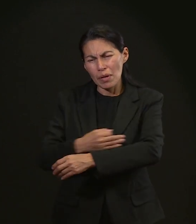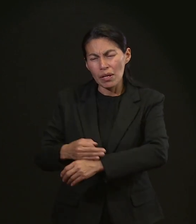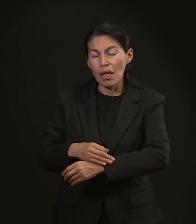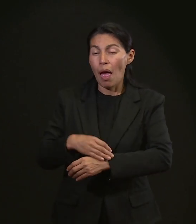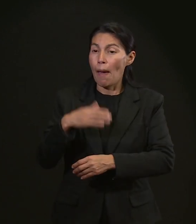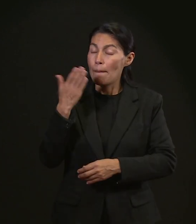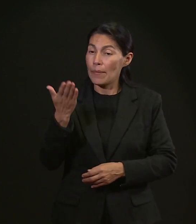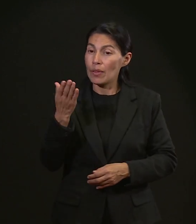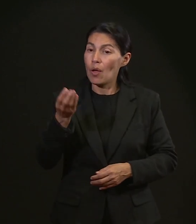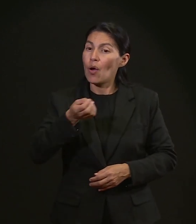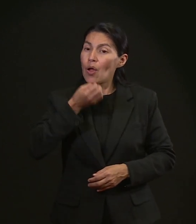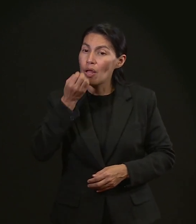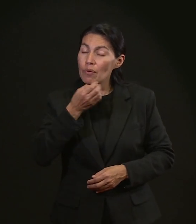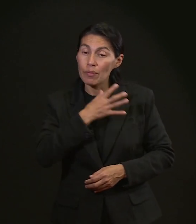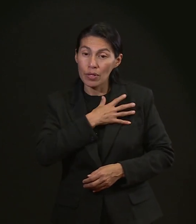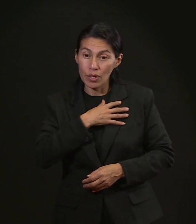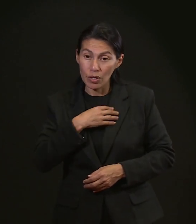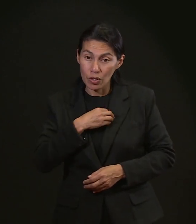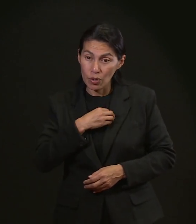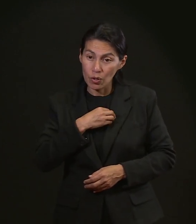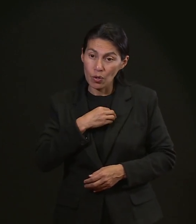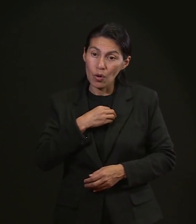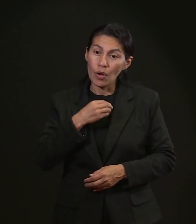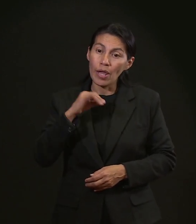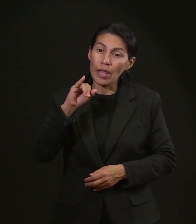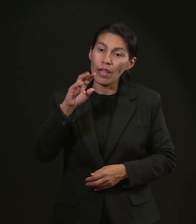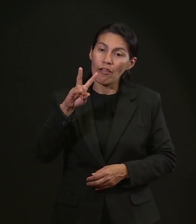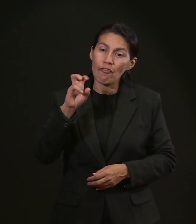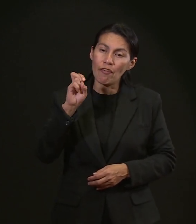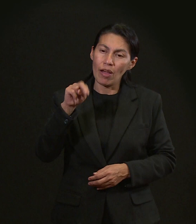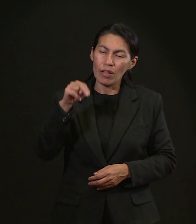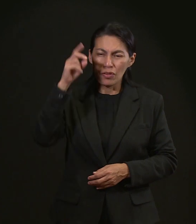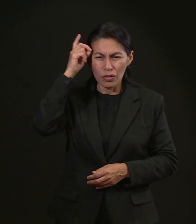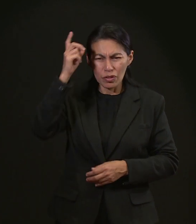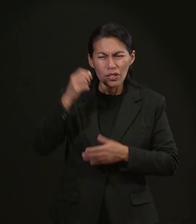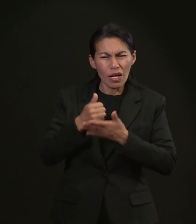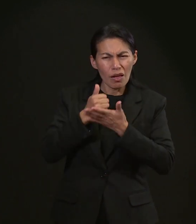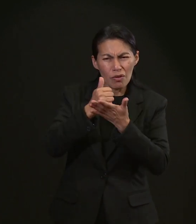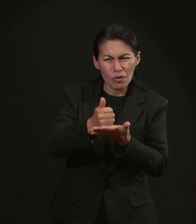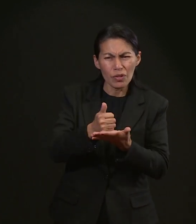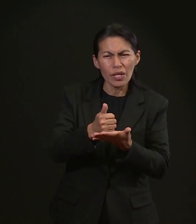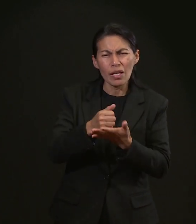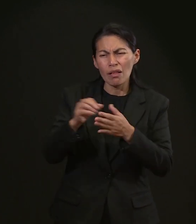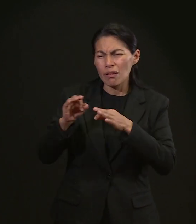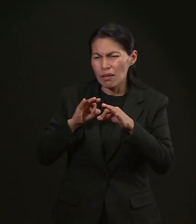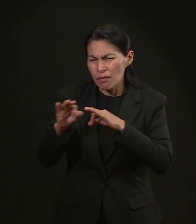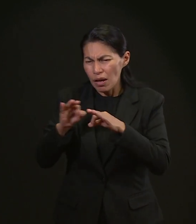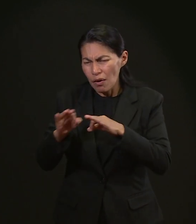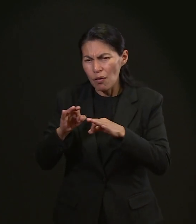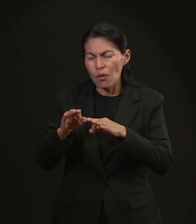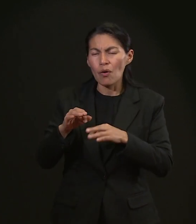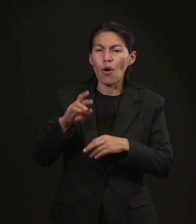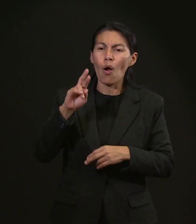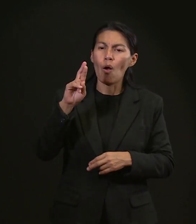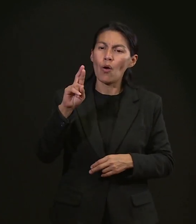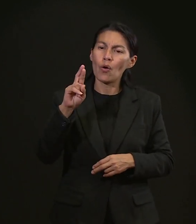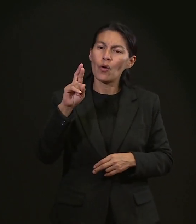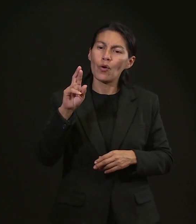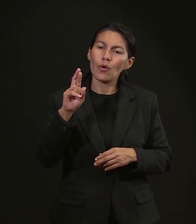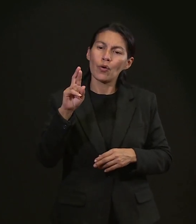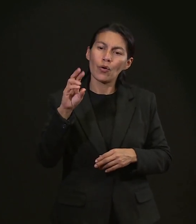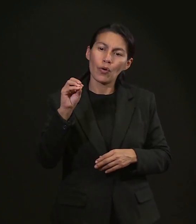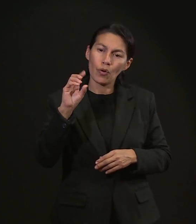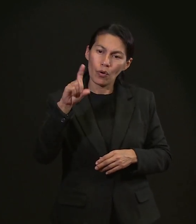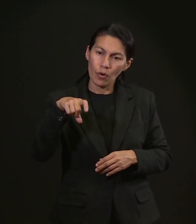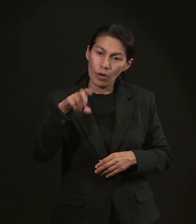pido oración por mi hijo iván para que dios lo guíe en la decisión acerca de su trabajo amén vamos a estar orando roque